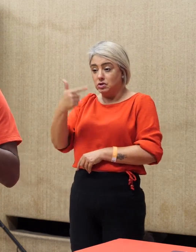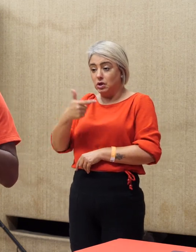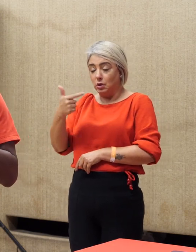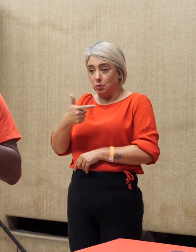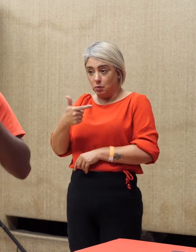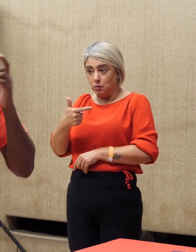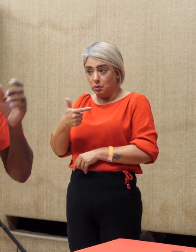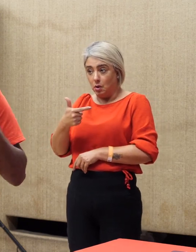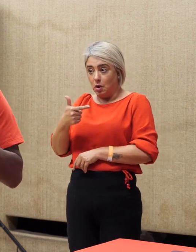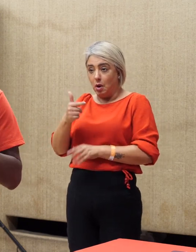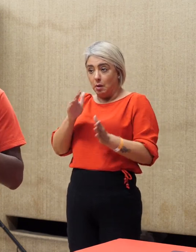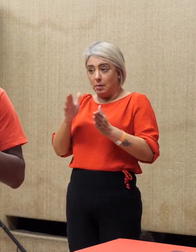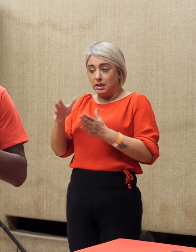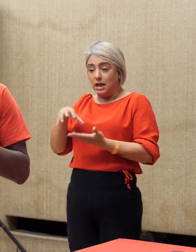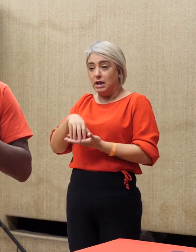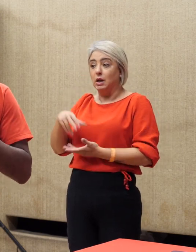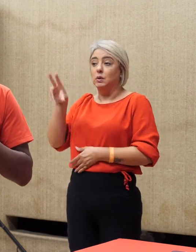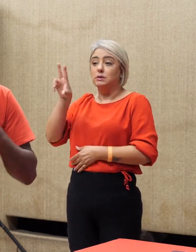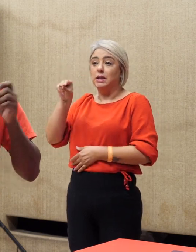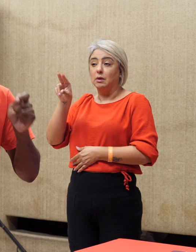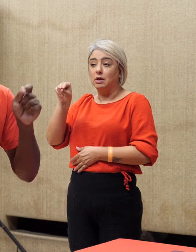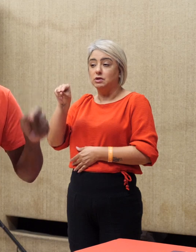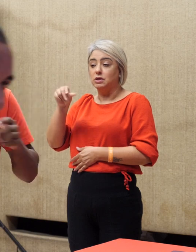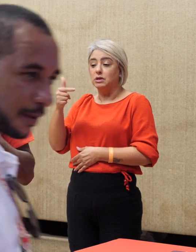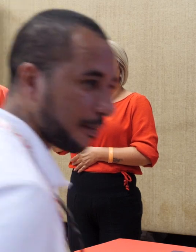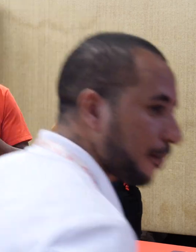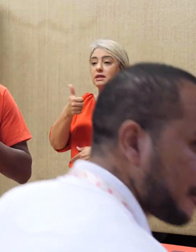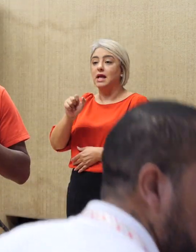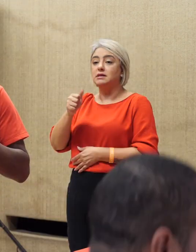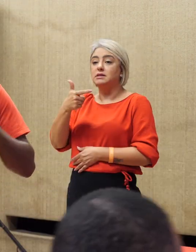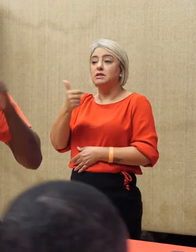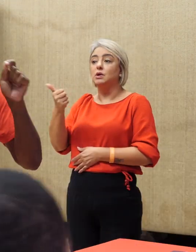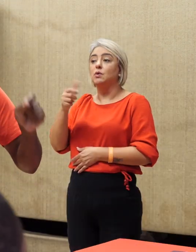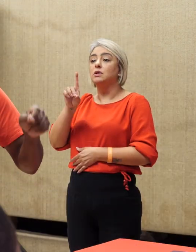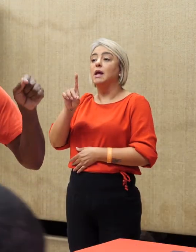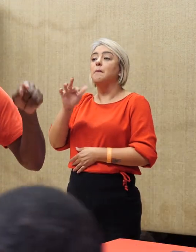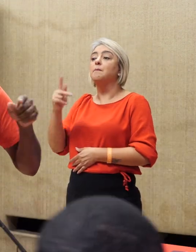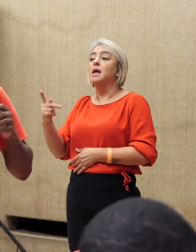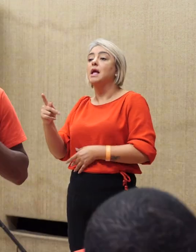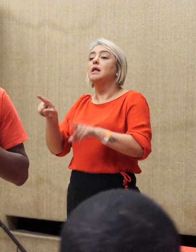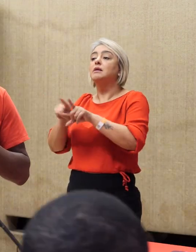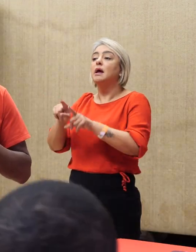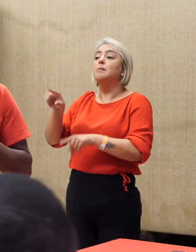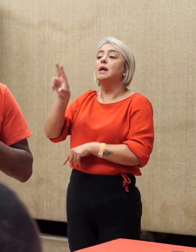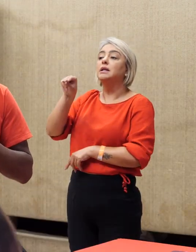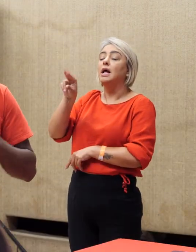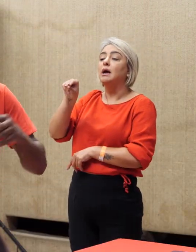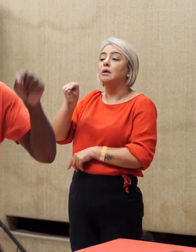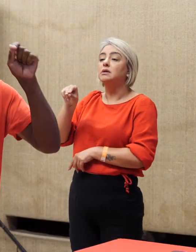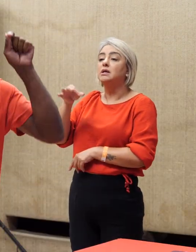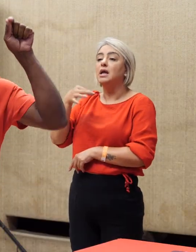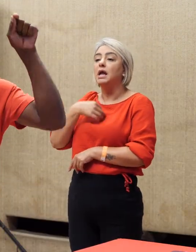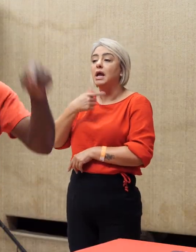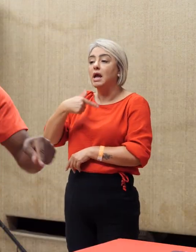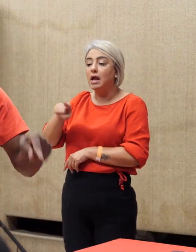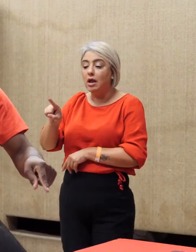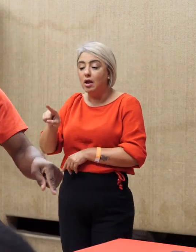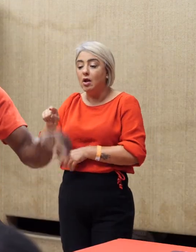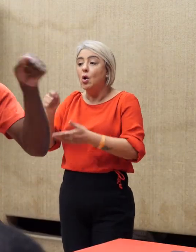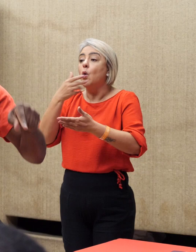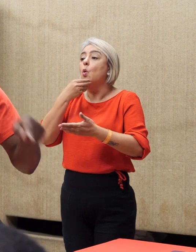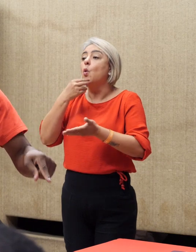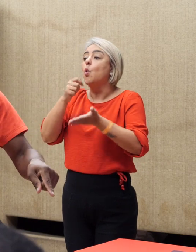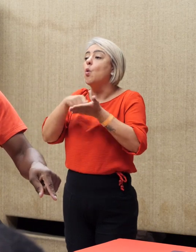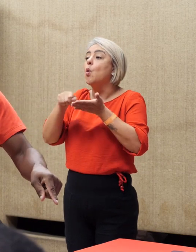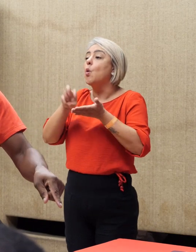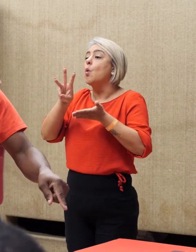Batalhão de Taguatinga e da 12ª DP também de Taguatinga, certo? O escrivão,